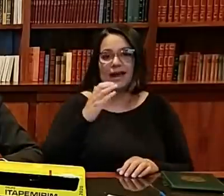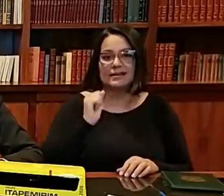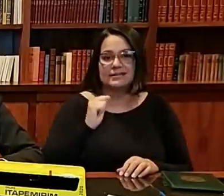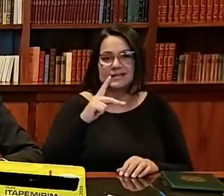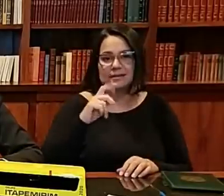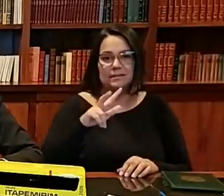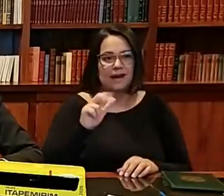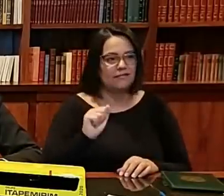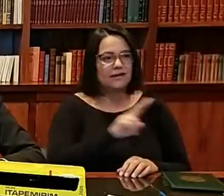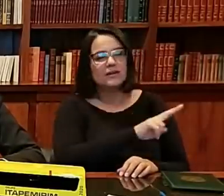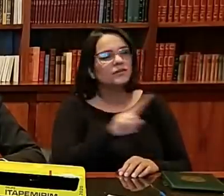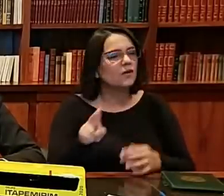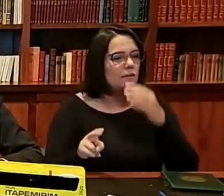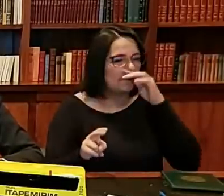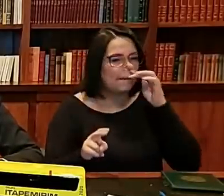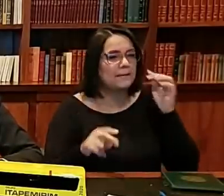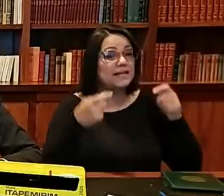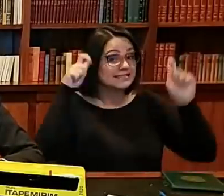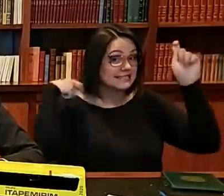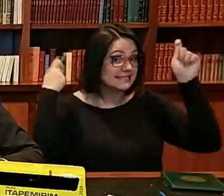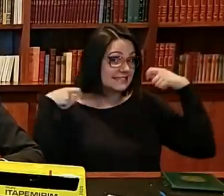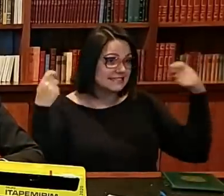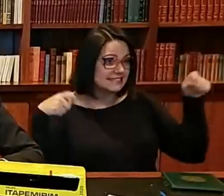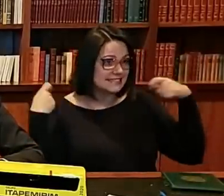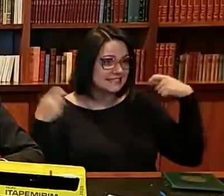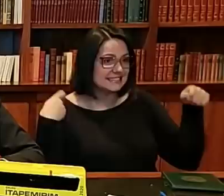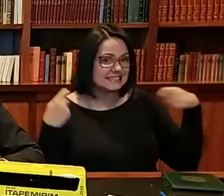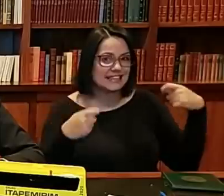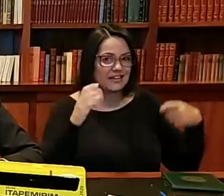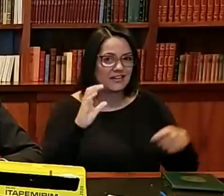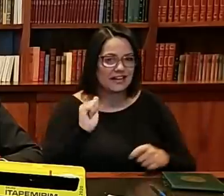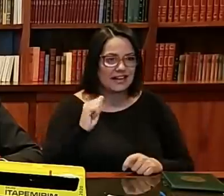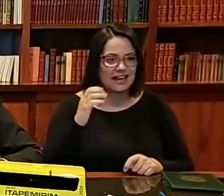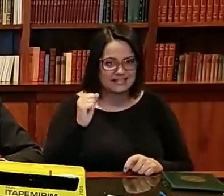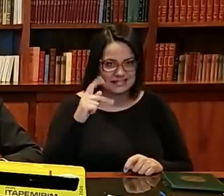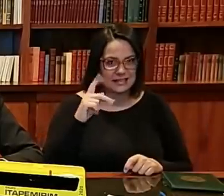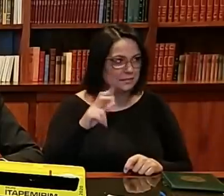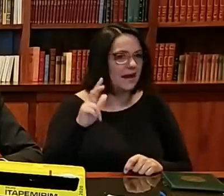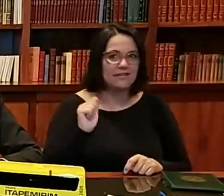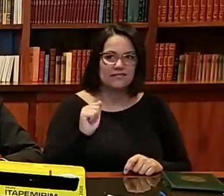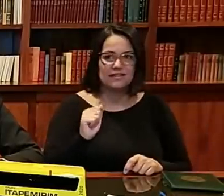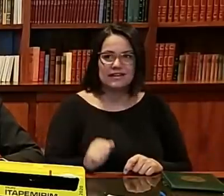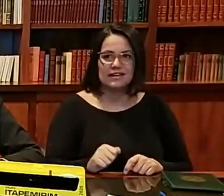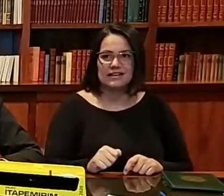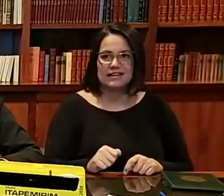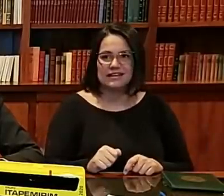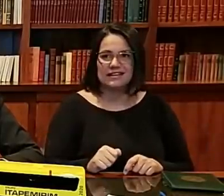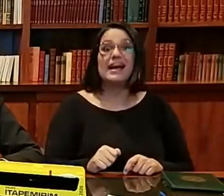Cid, qual é o nome do salão de beleza que inauguramos? Não foi em Caçapava Velha que inauguramos? Foi, né?